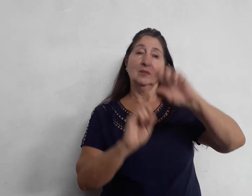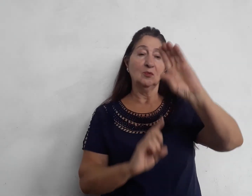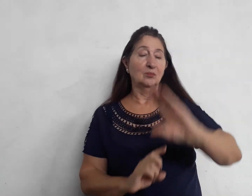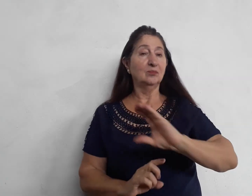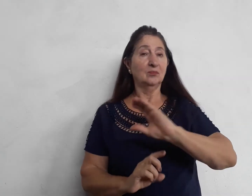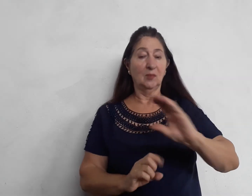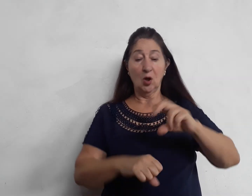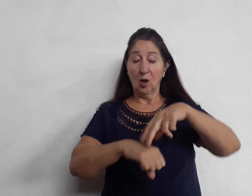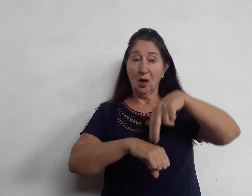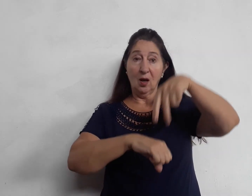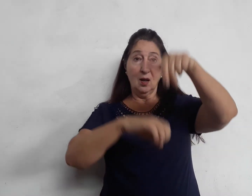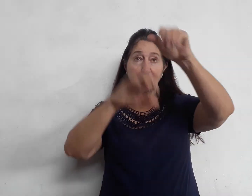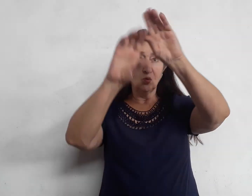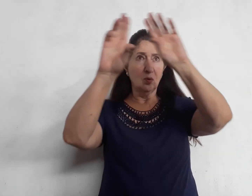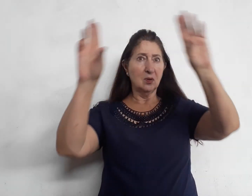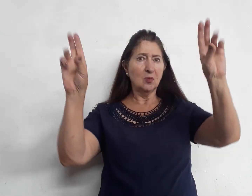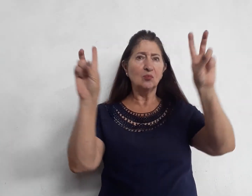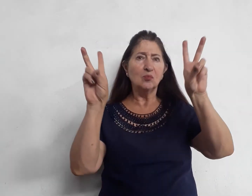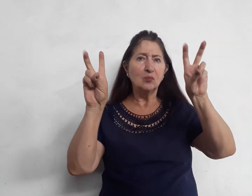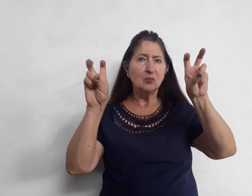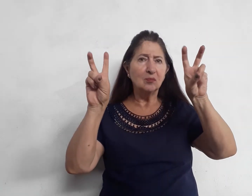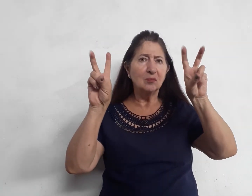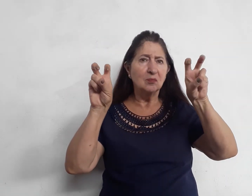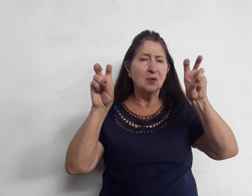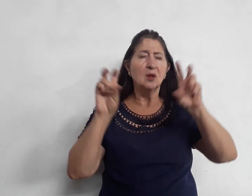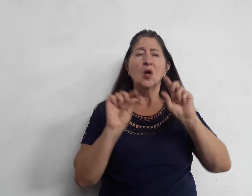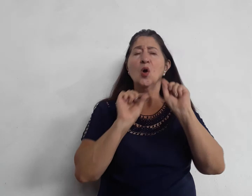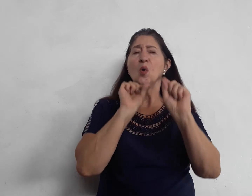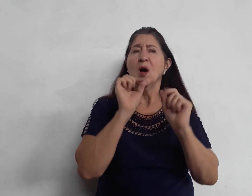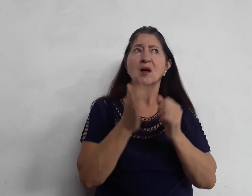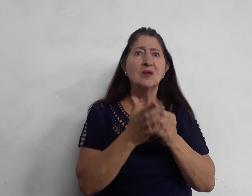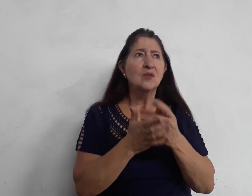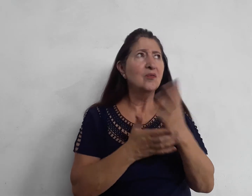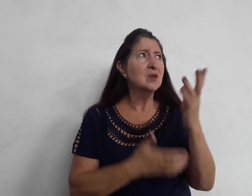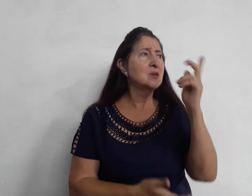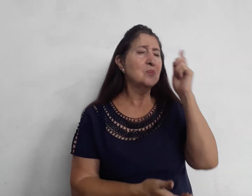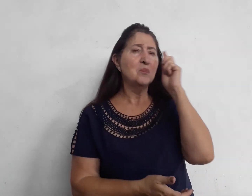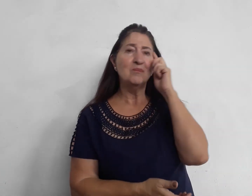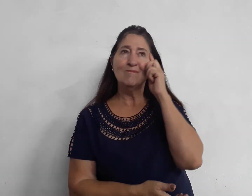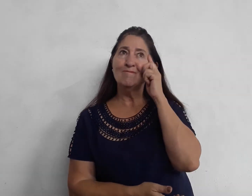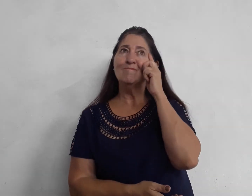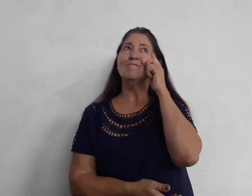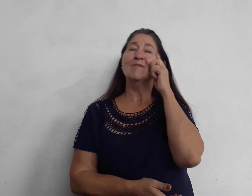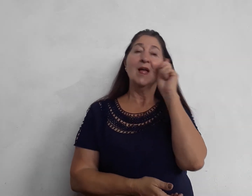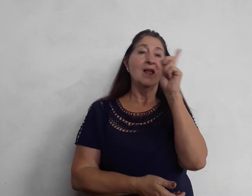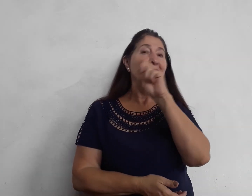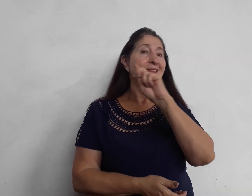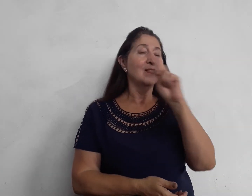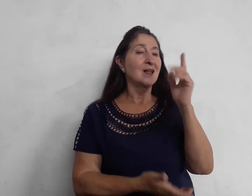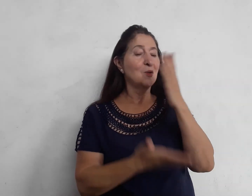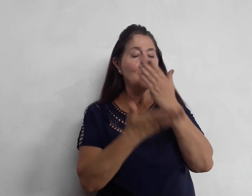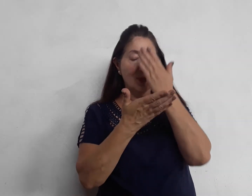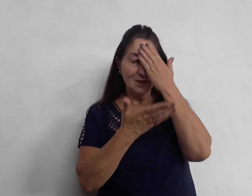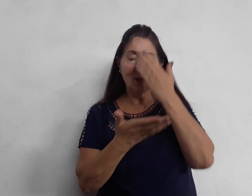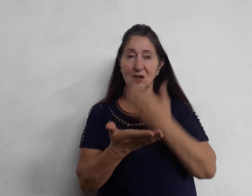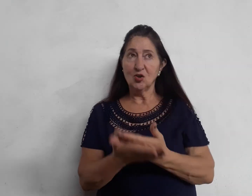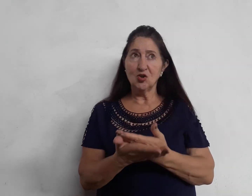ressurreição, parece que às vezes vivemos como se não crêssemos na vida eterna. Quem